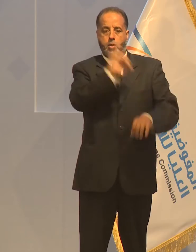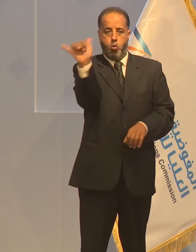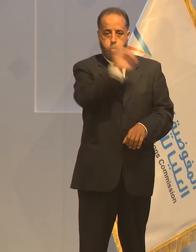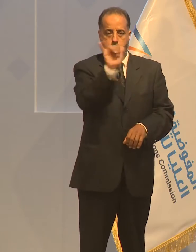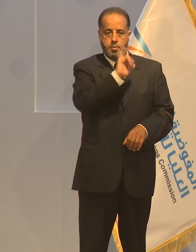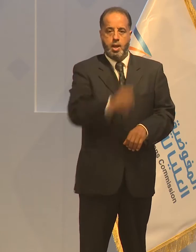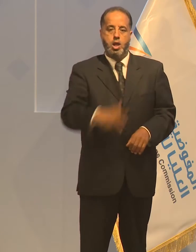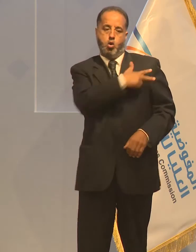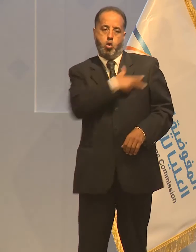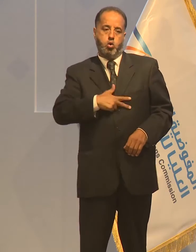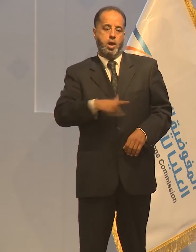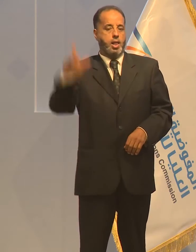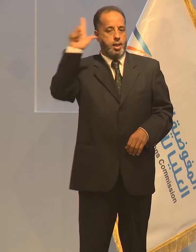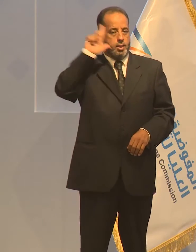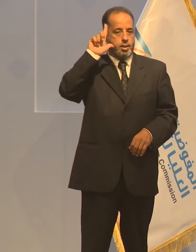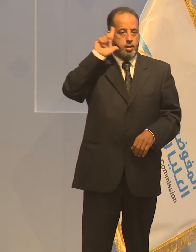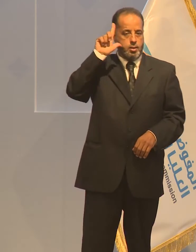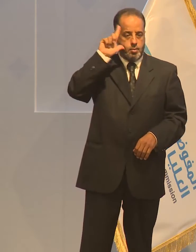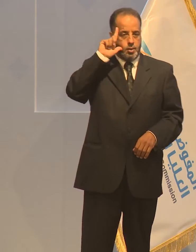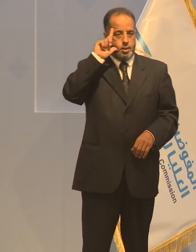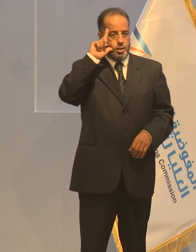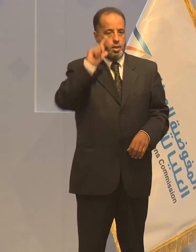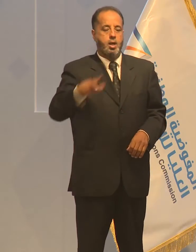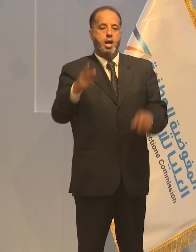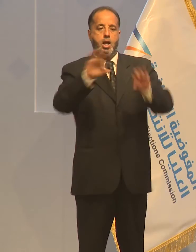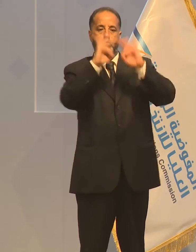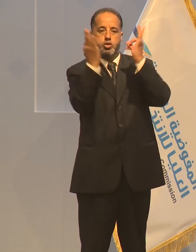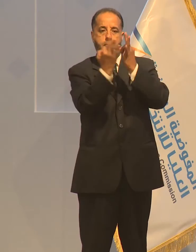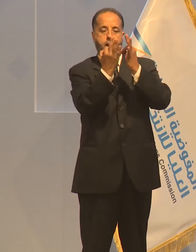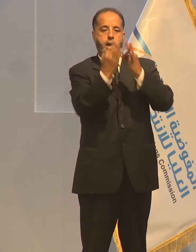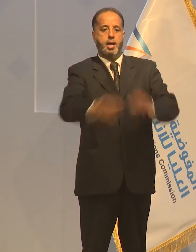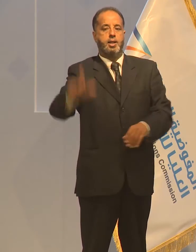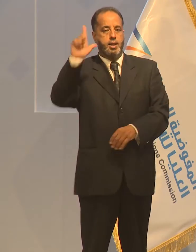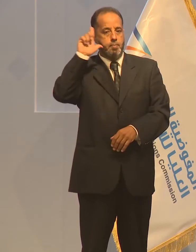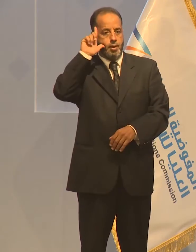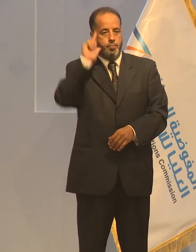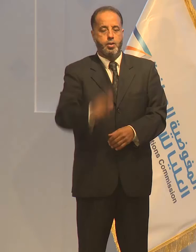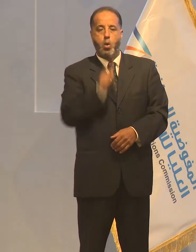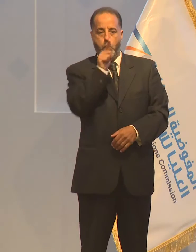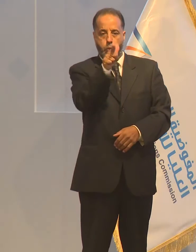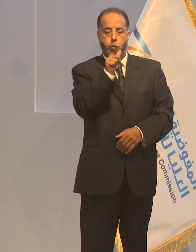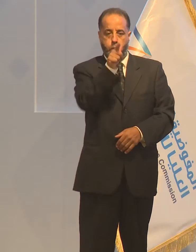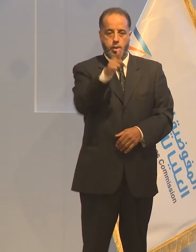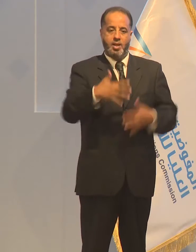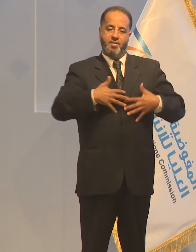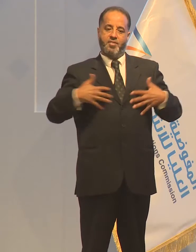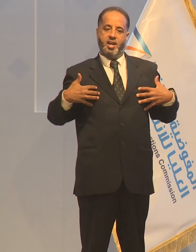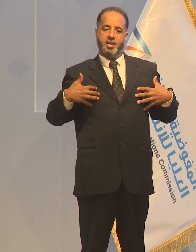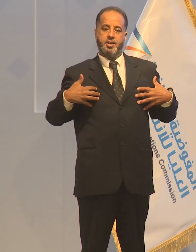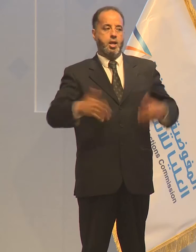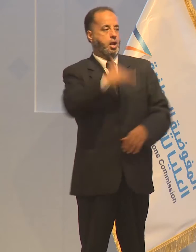تجاه الدولة الليبية وتجاه المجتمع الليبي. ما يثلج صدورنا